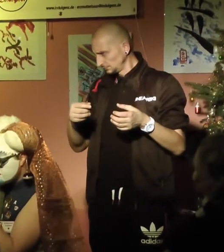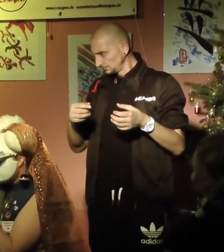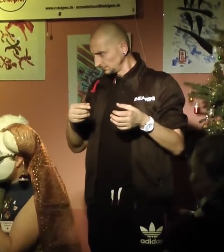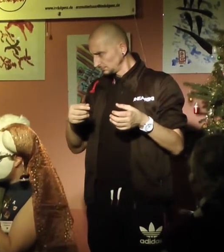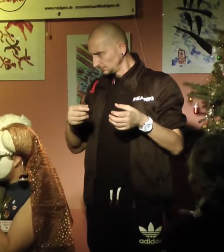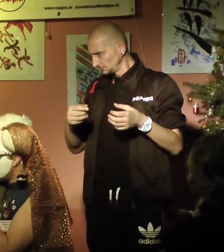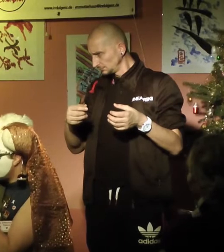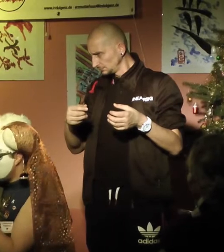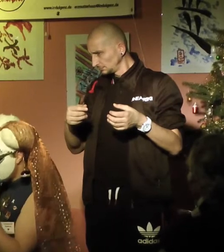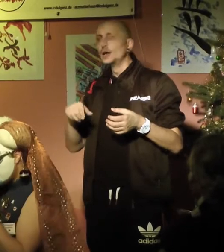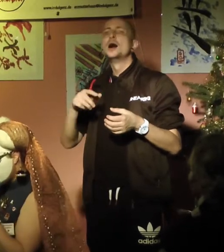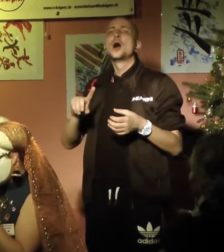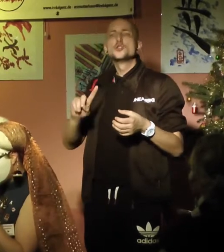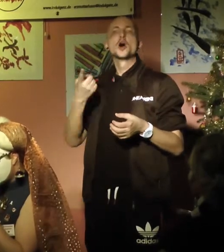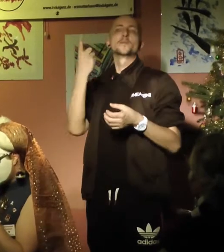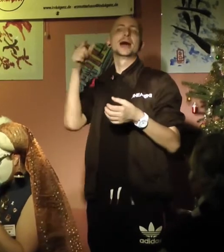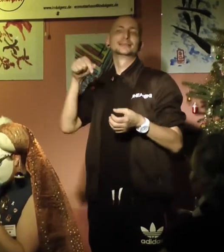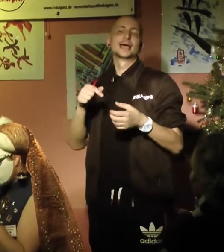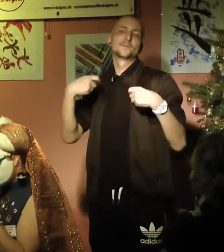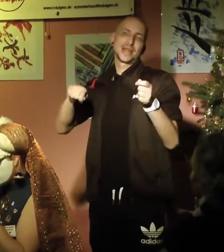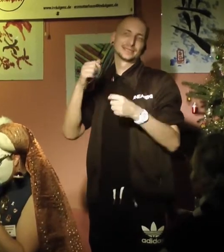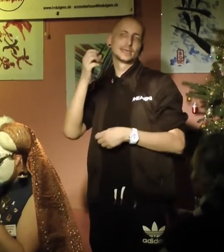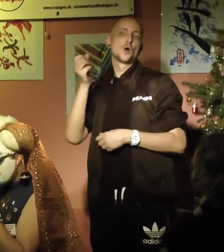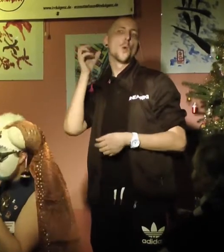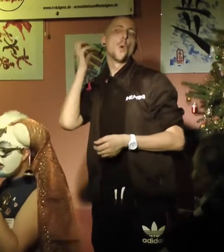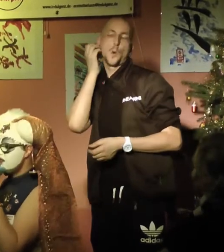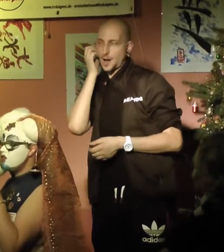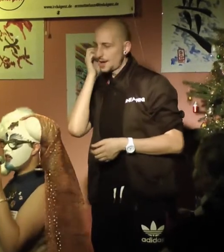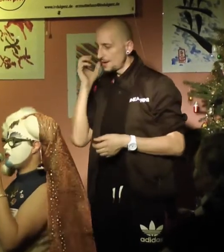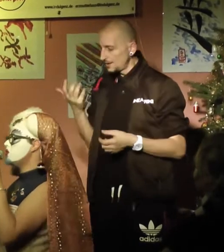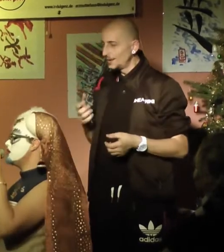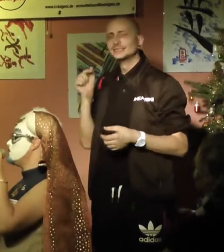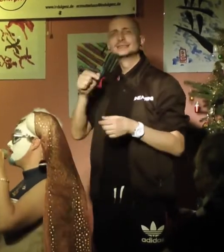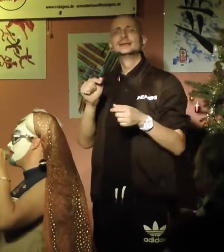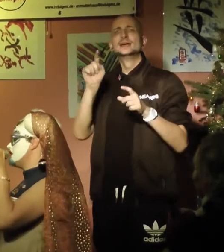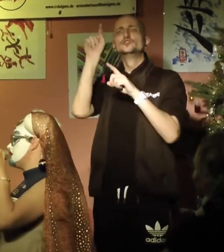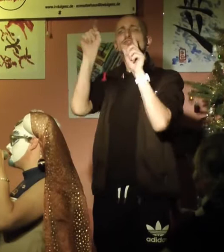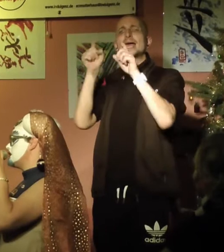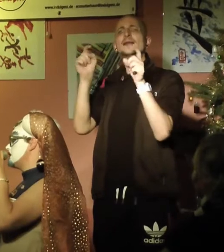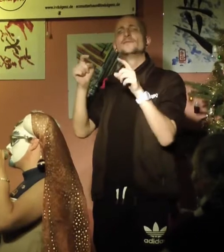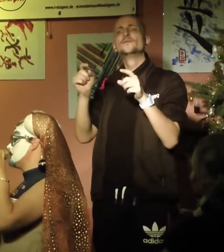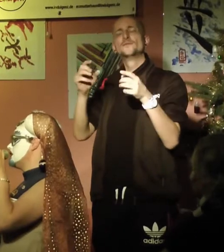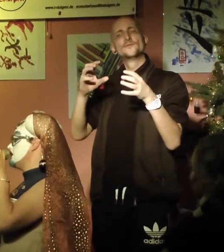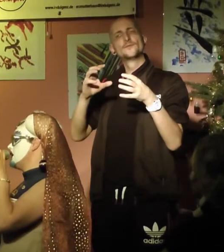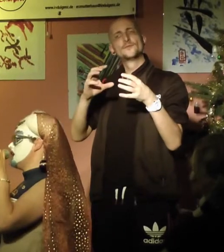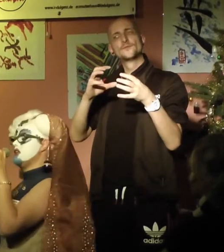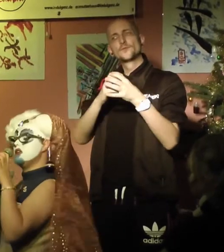Mal Plastik fürs Ohr. Sehr hübsch, eine Sternfrucht. Wie heißt die Sternfrucht eigentlich nochmal richtig?